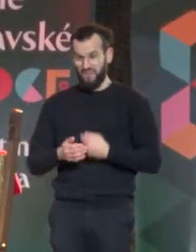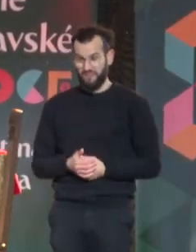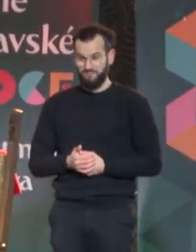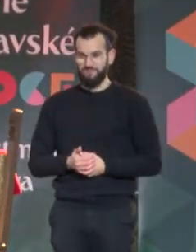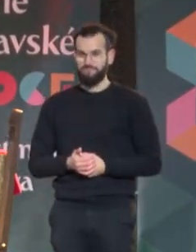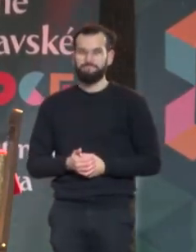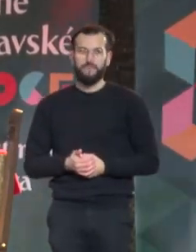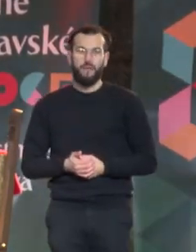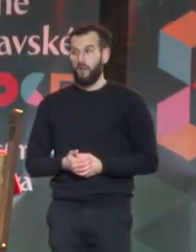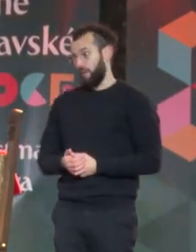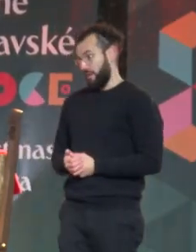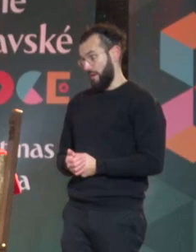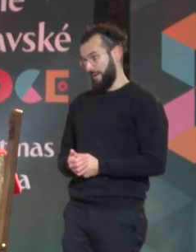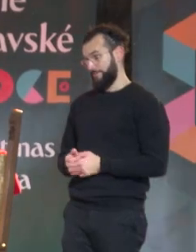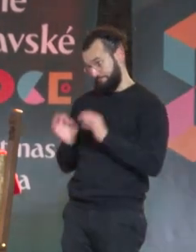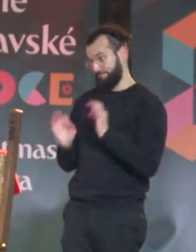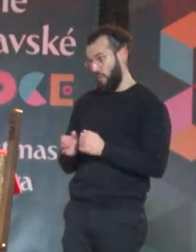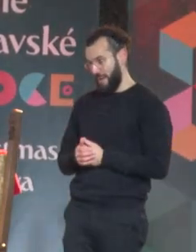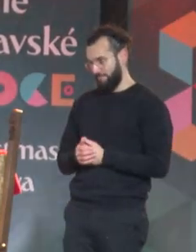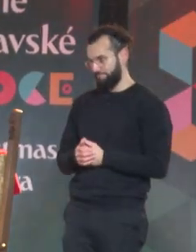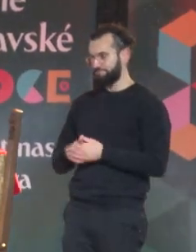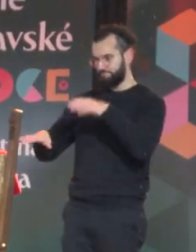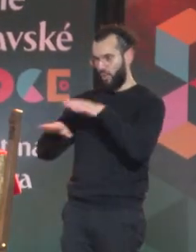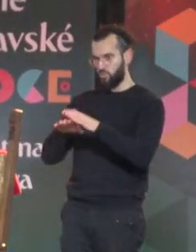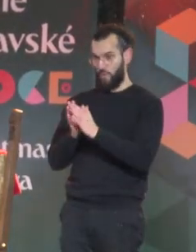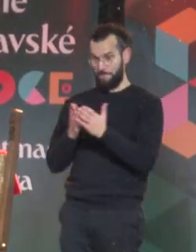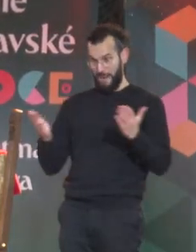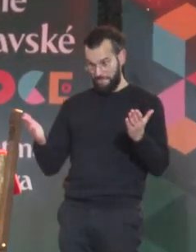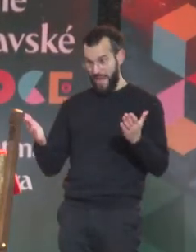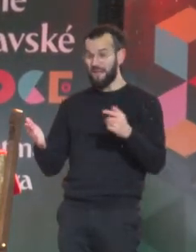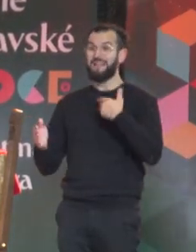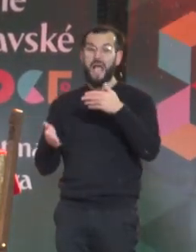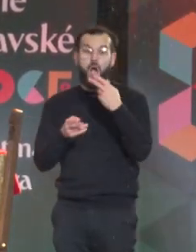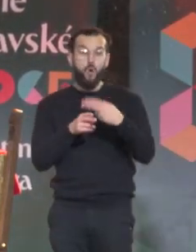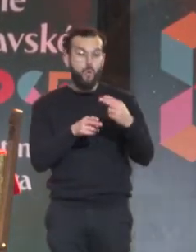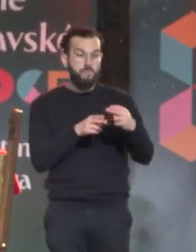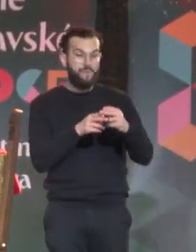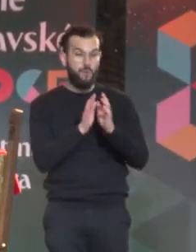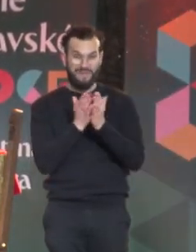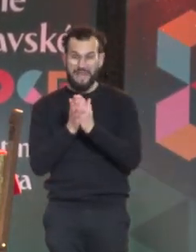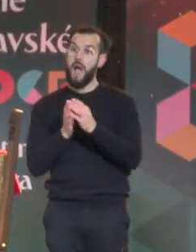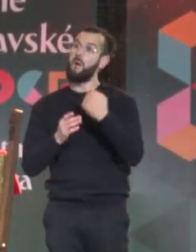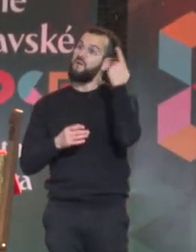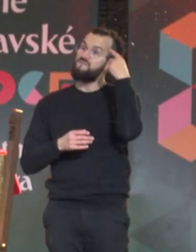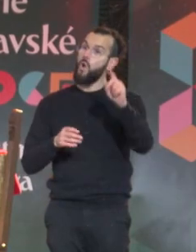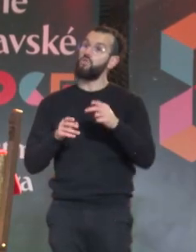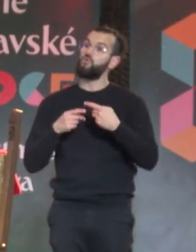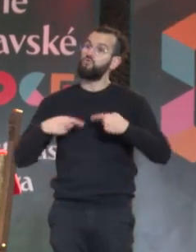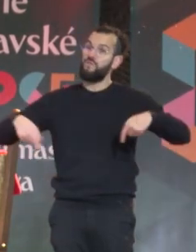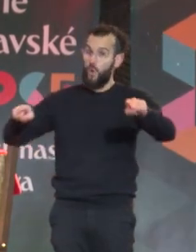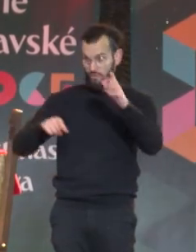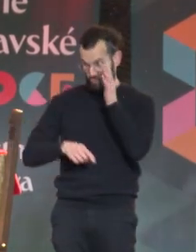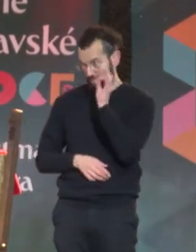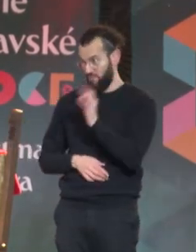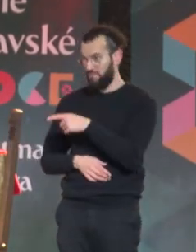No tak dobre, skontroluj túto mapu a ja upracem knižky a pôjdeme sa trochu prejsť na dvorček.